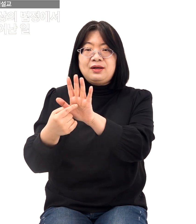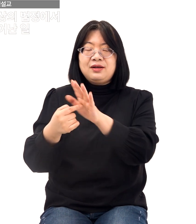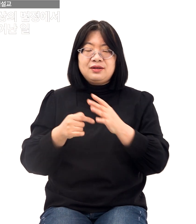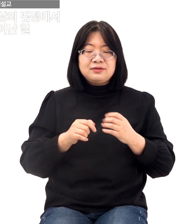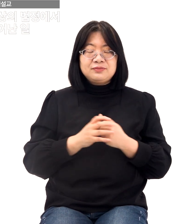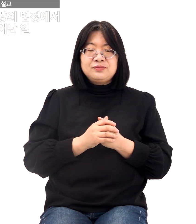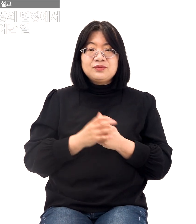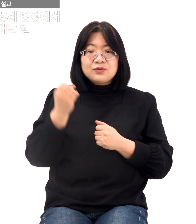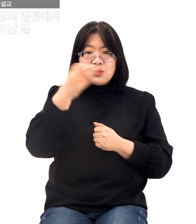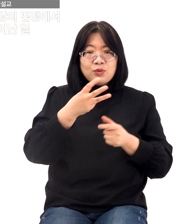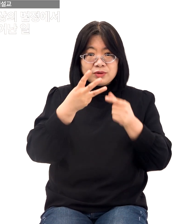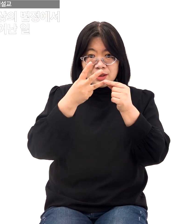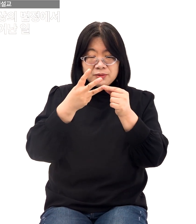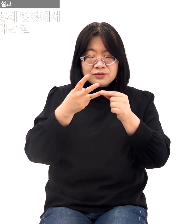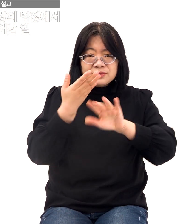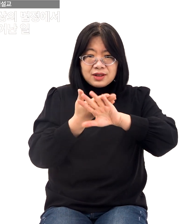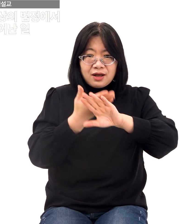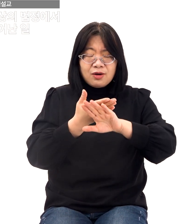차이는